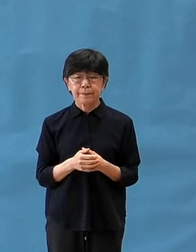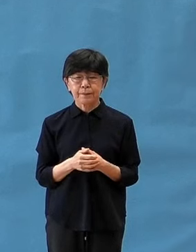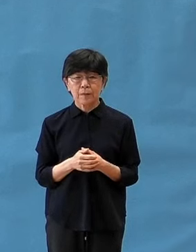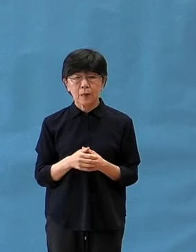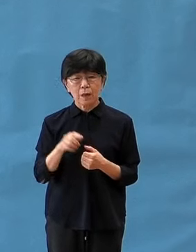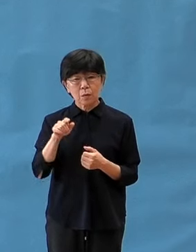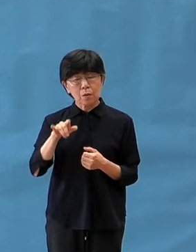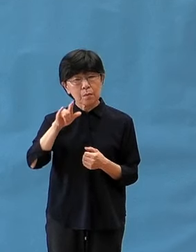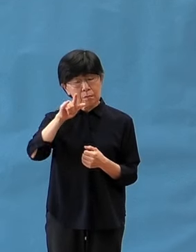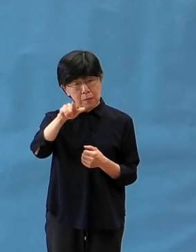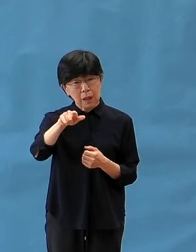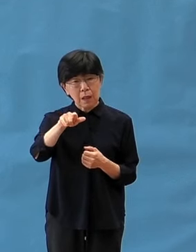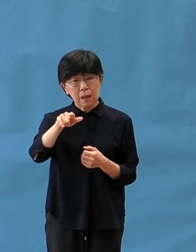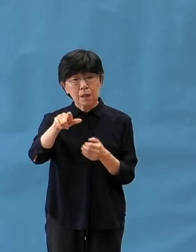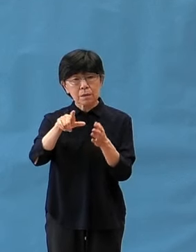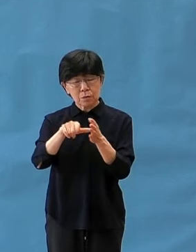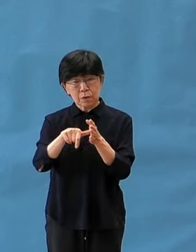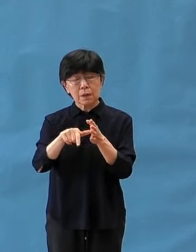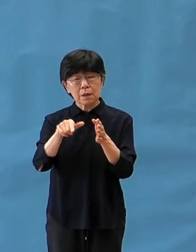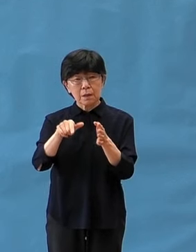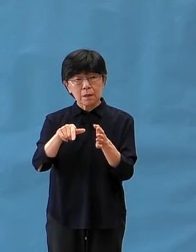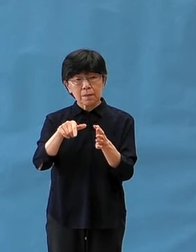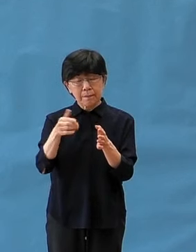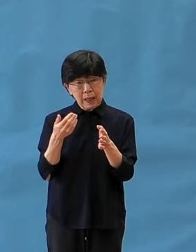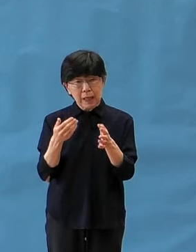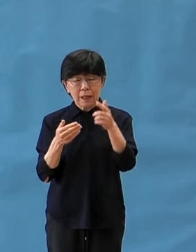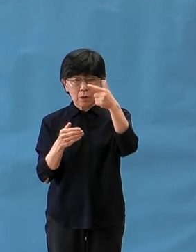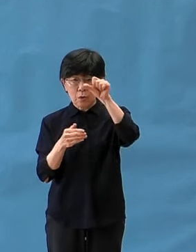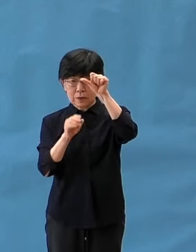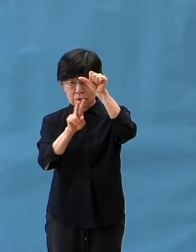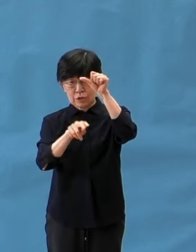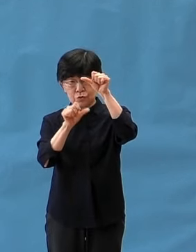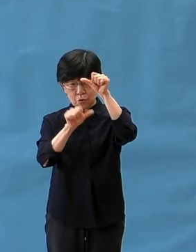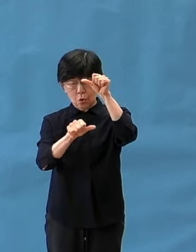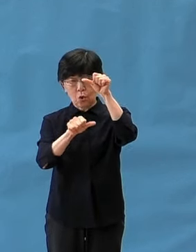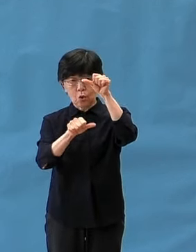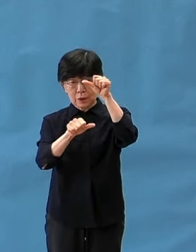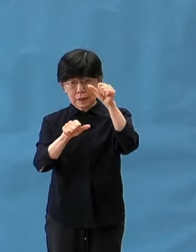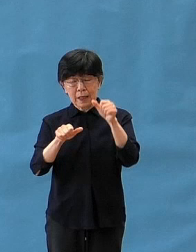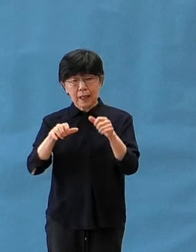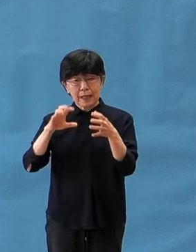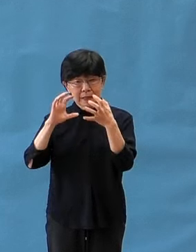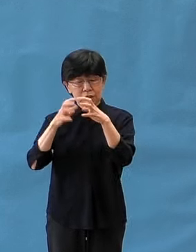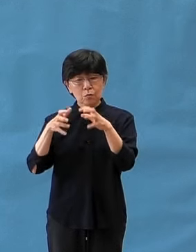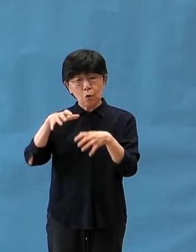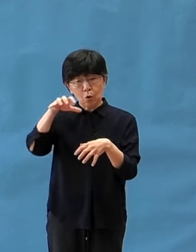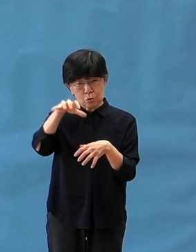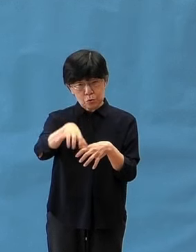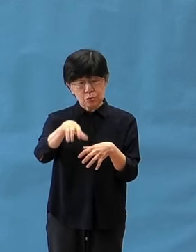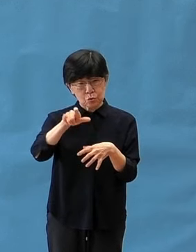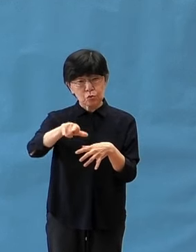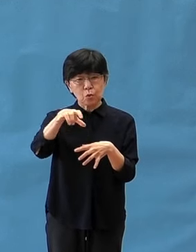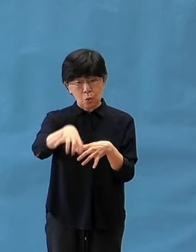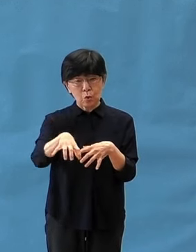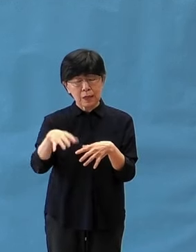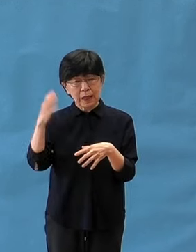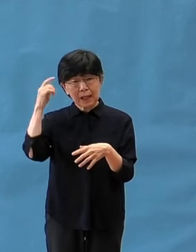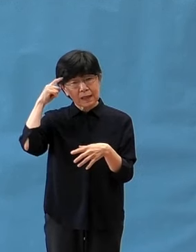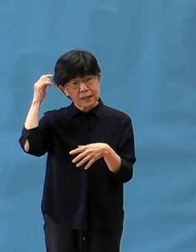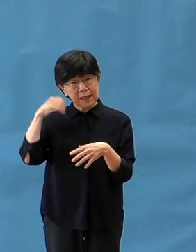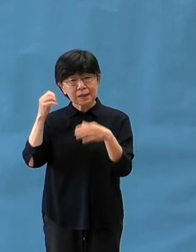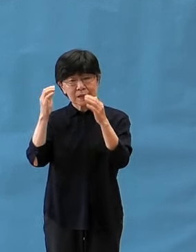この運航にあたりまして、25日にこの出雲縁結び空港で就航記念式典や、